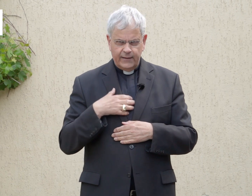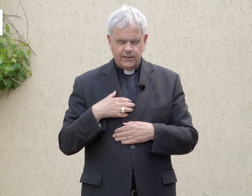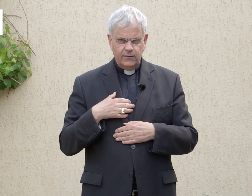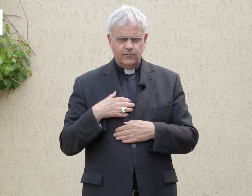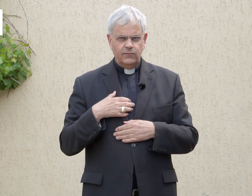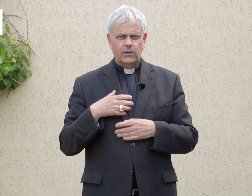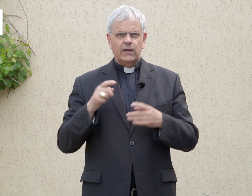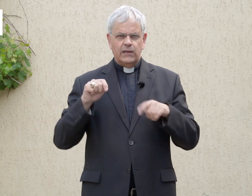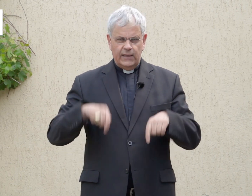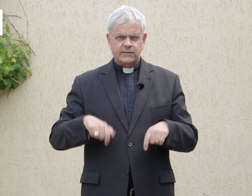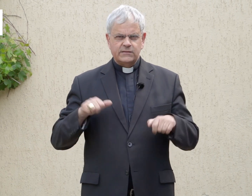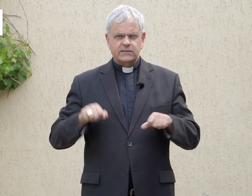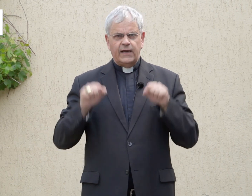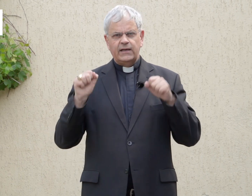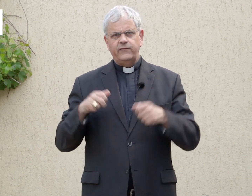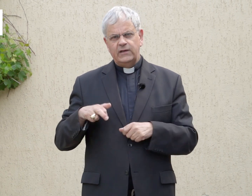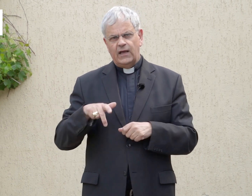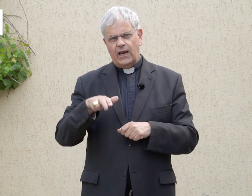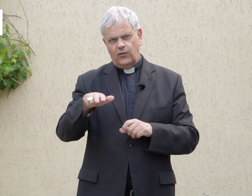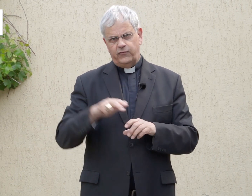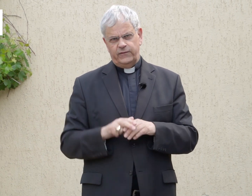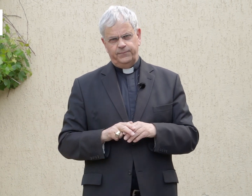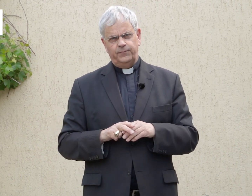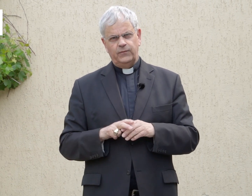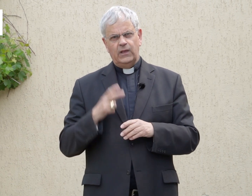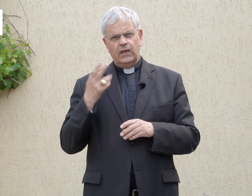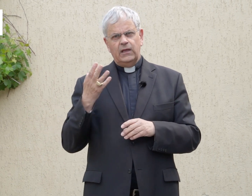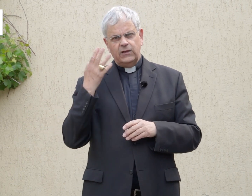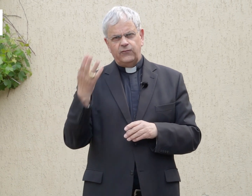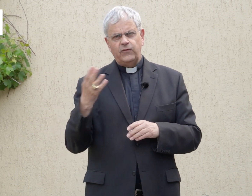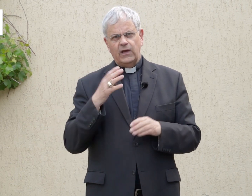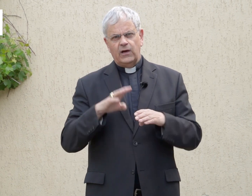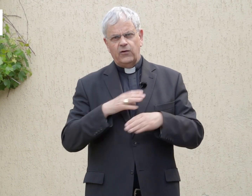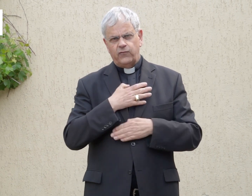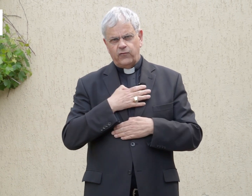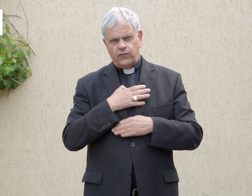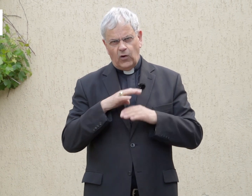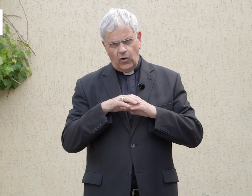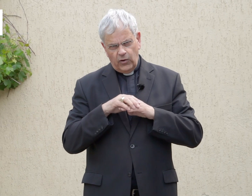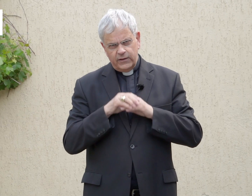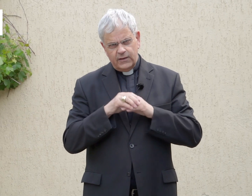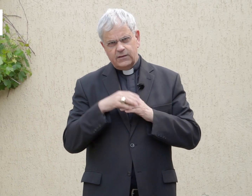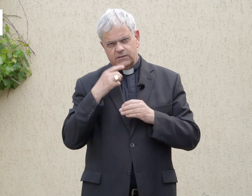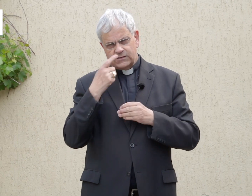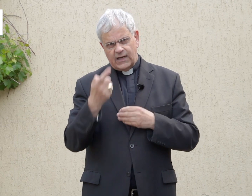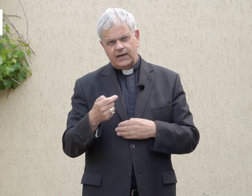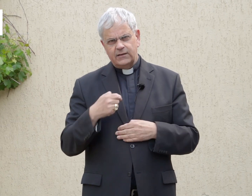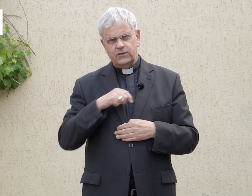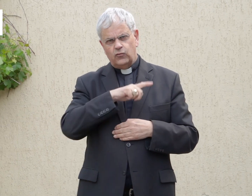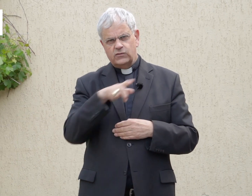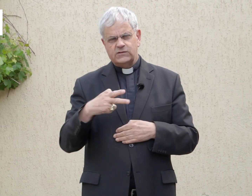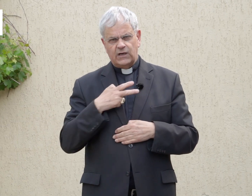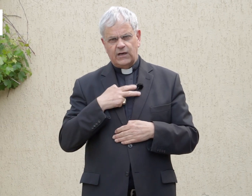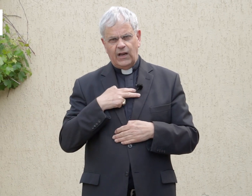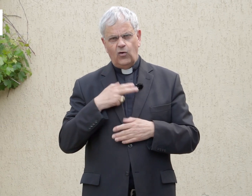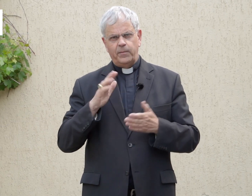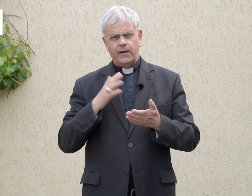Kranken, jetzt kann er wieder laufen. Die vier Freunde sagen, unser Glaube